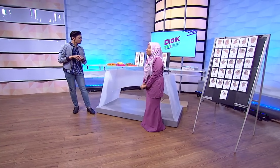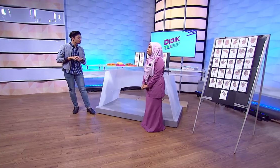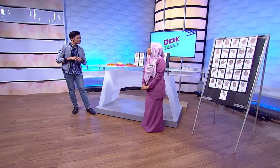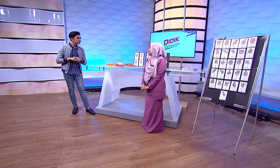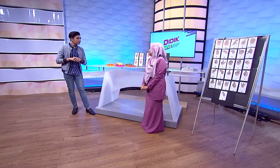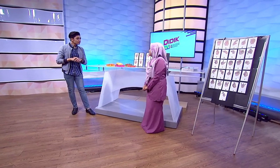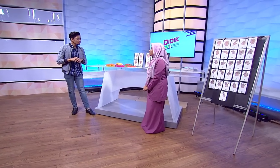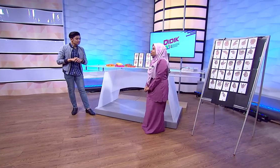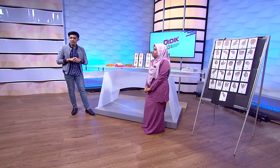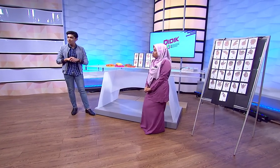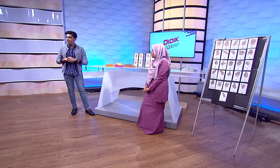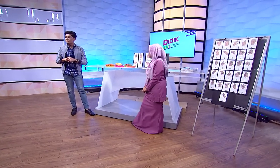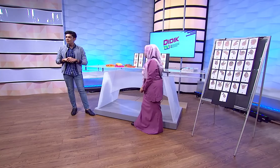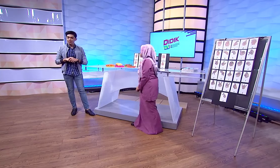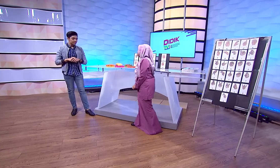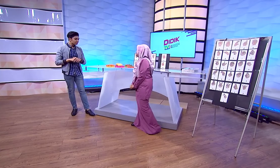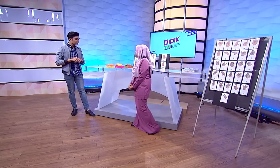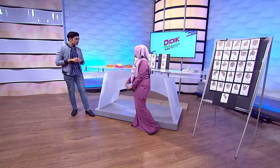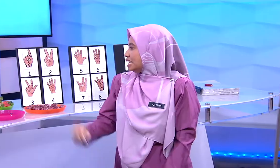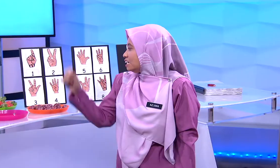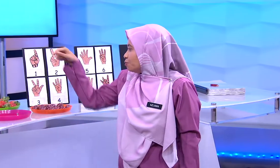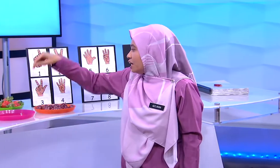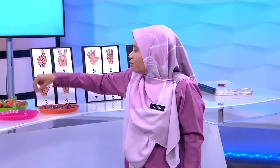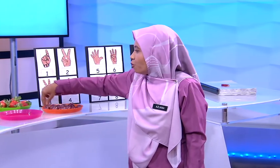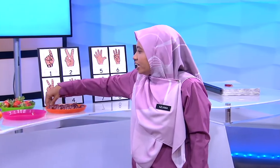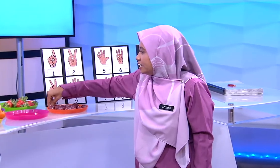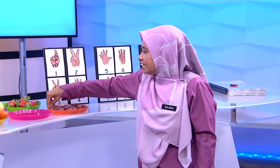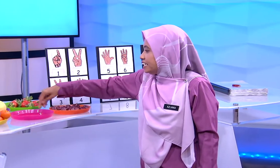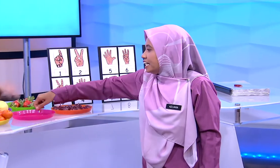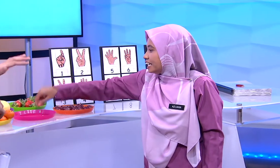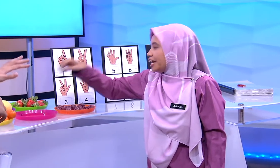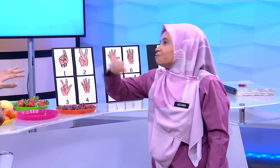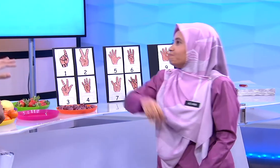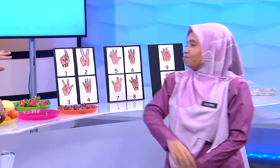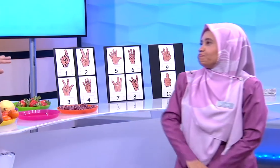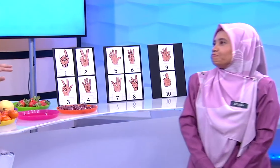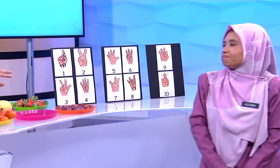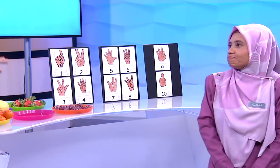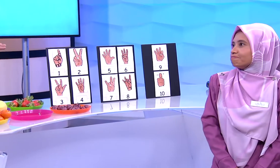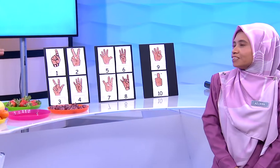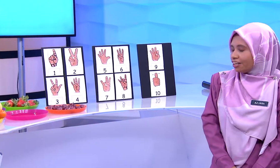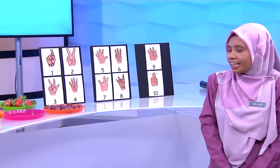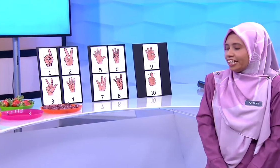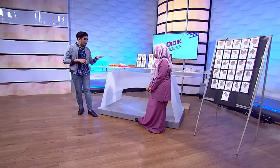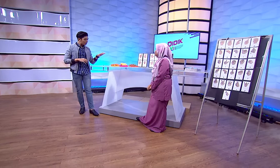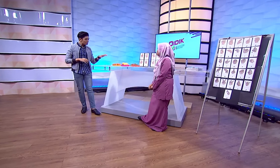Oke kita kira bola bohemia Oke sebentar lagi Semua